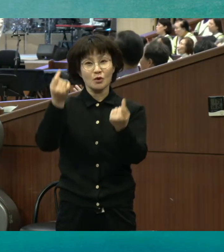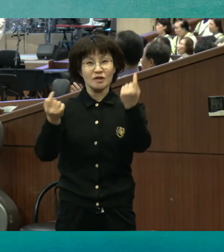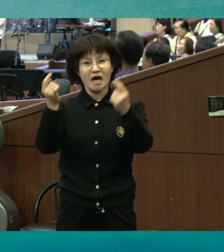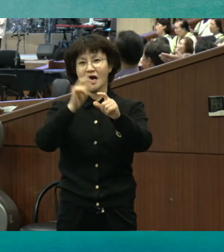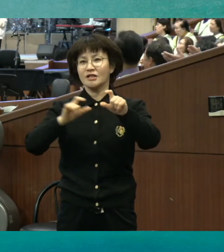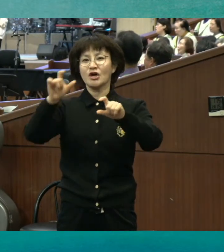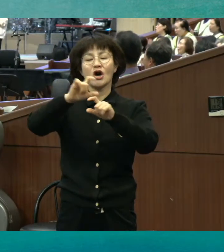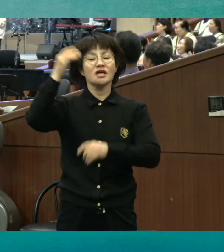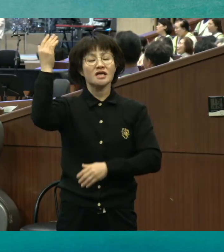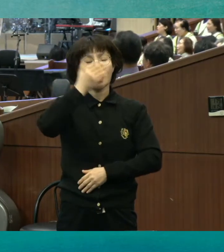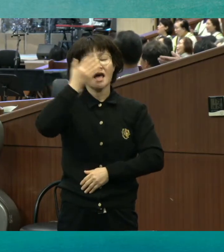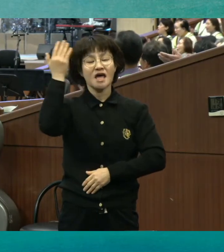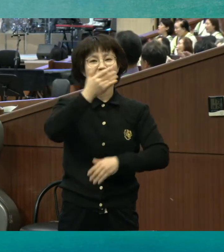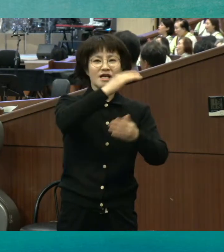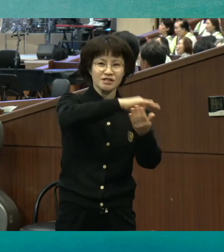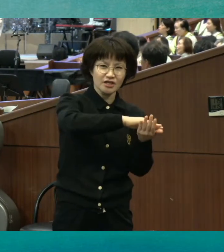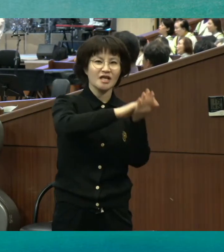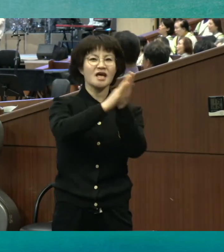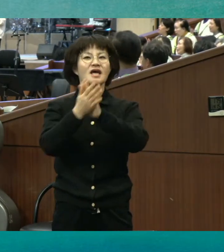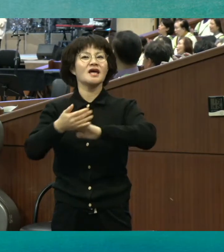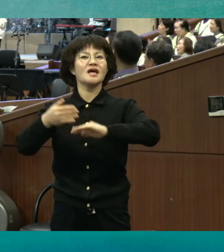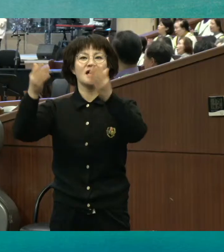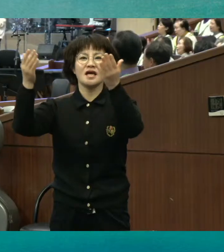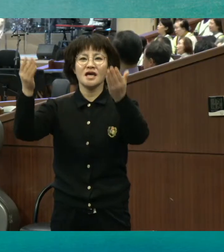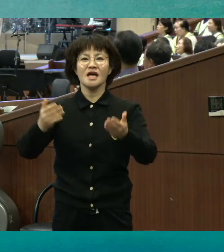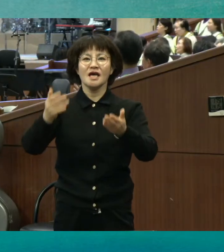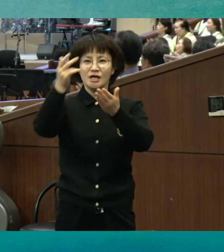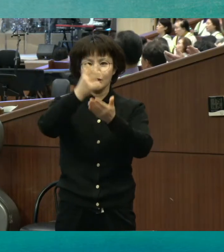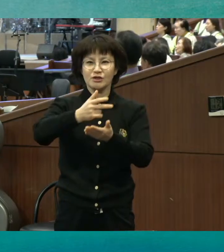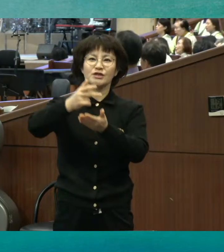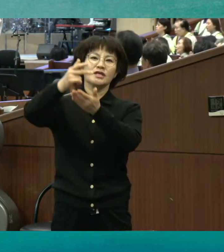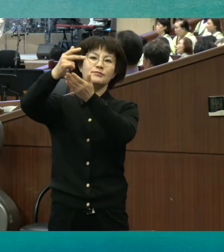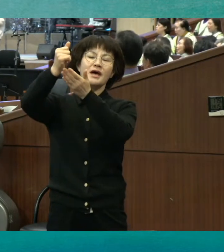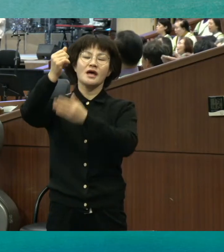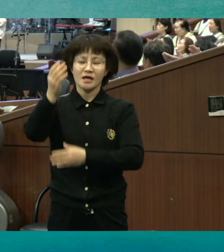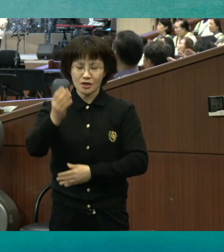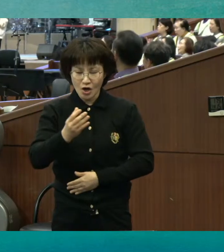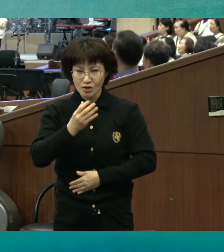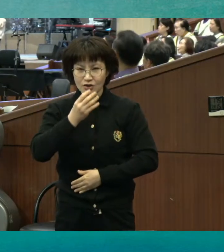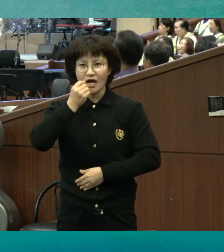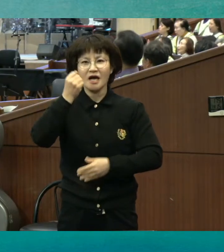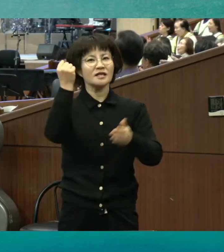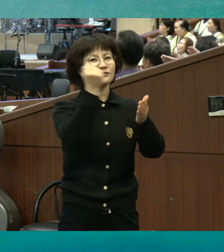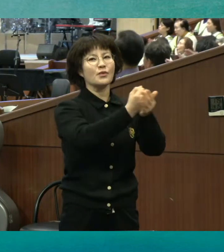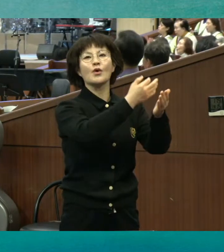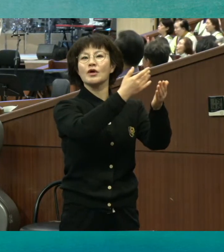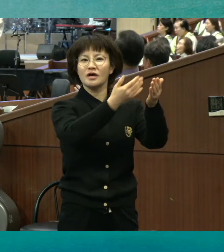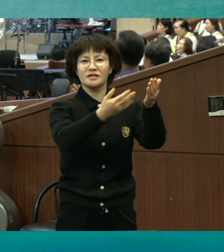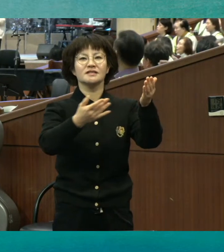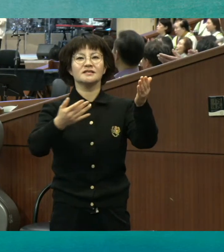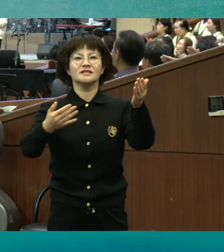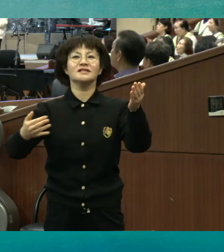눈보다 너희게 주님의 깨끗한 주님의 거룩한